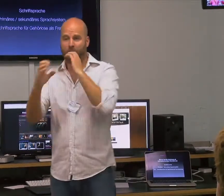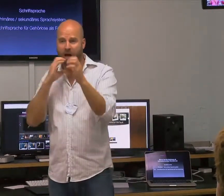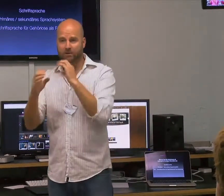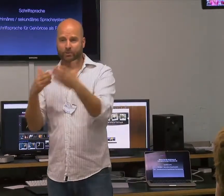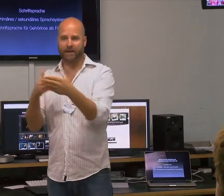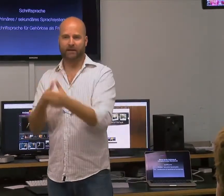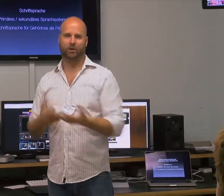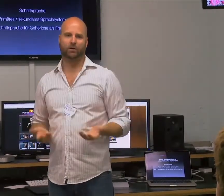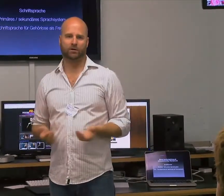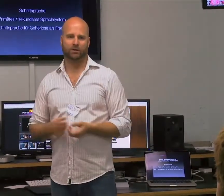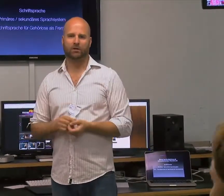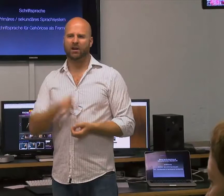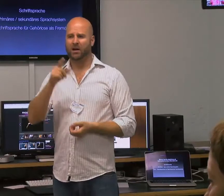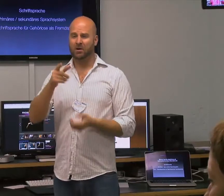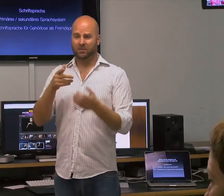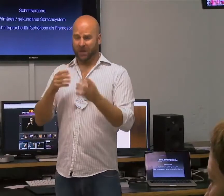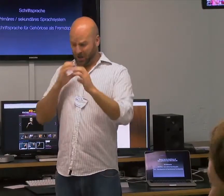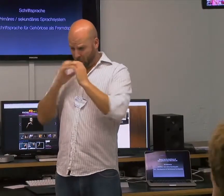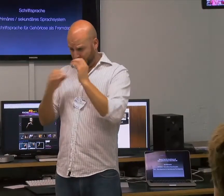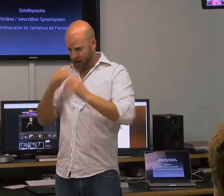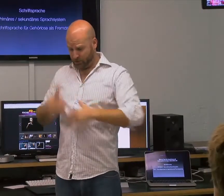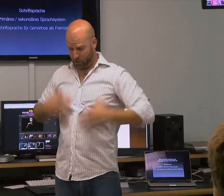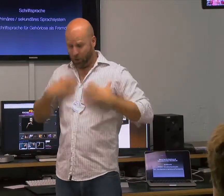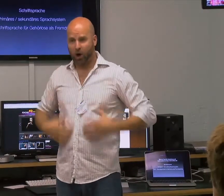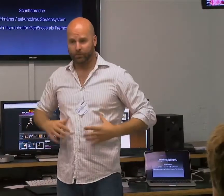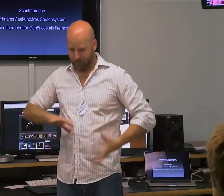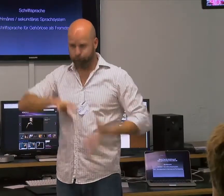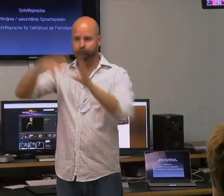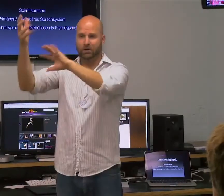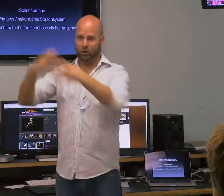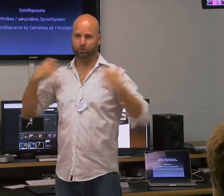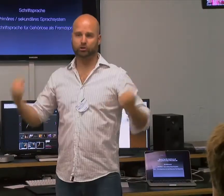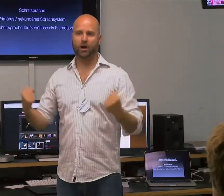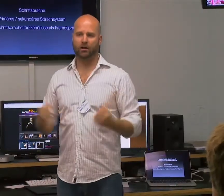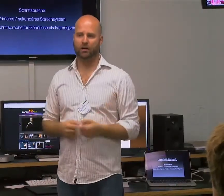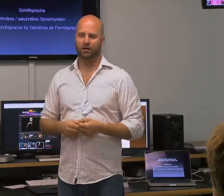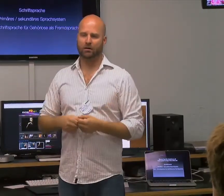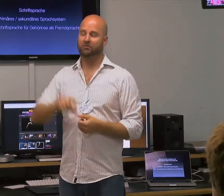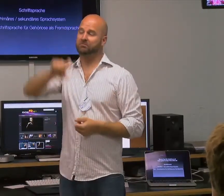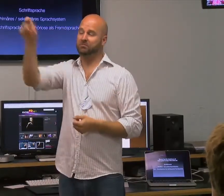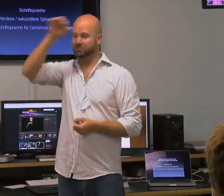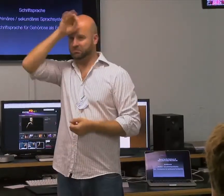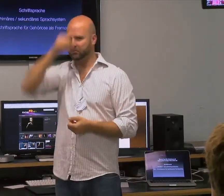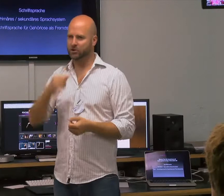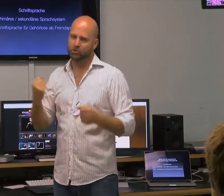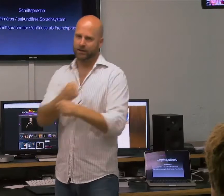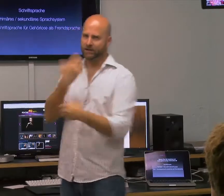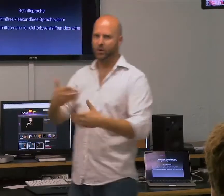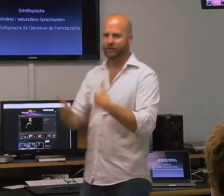bei uns ist ja das Kommunikation vor allem, wo wir anstehen. Also wir sind da, aber das ist